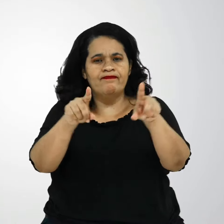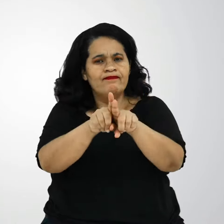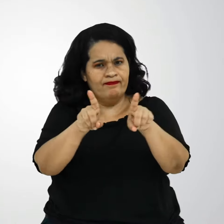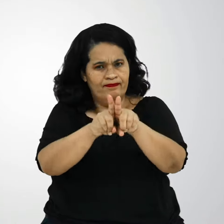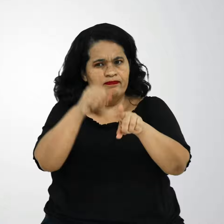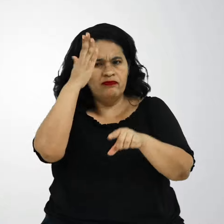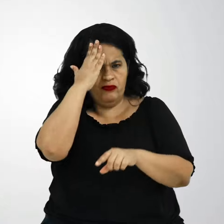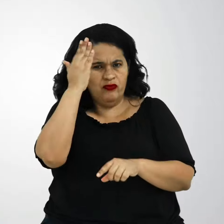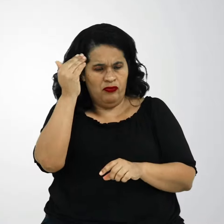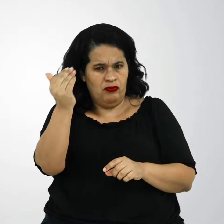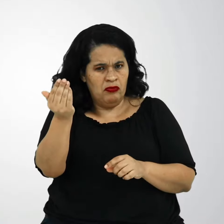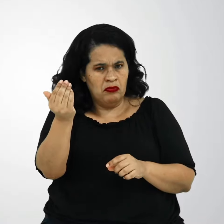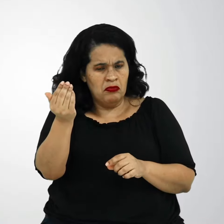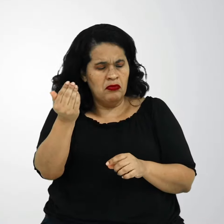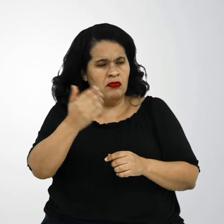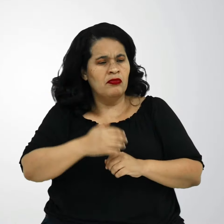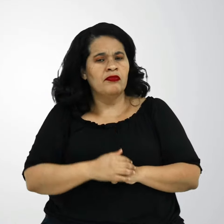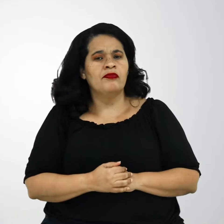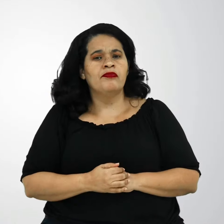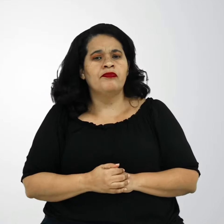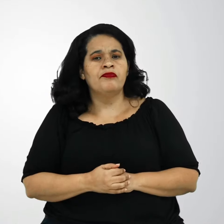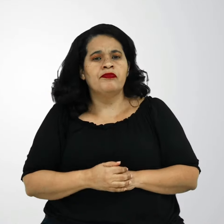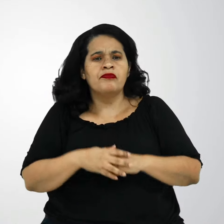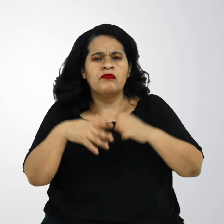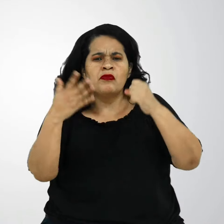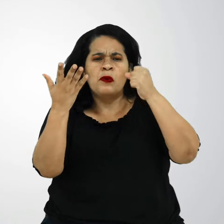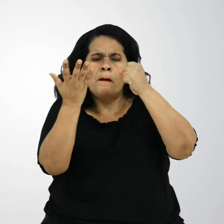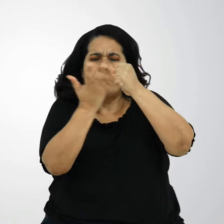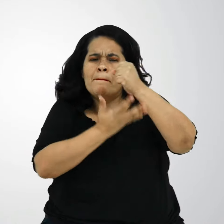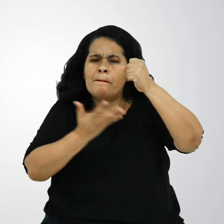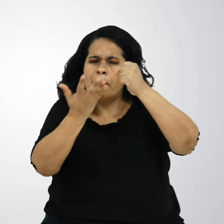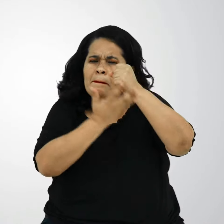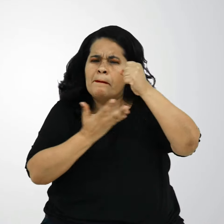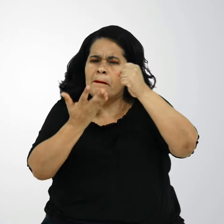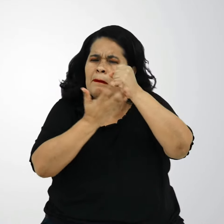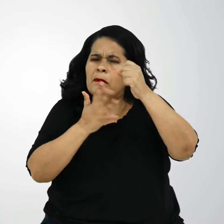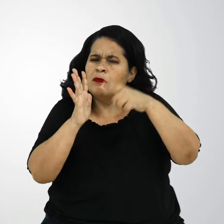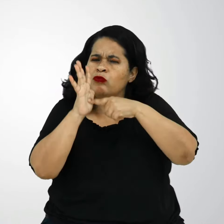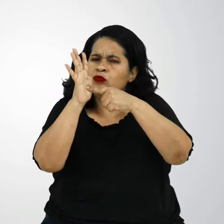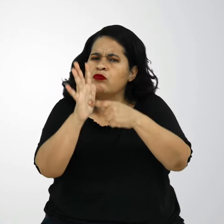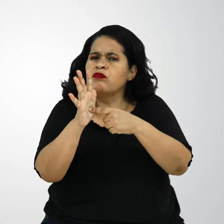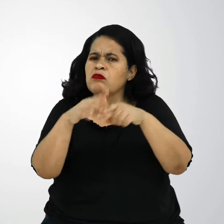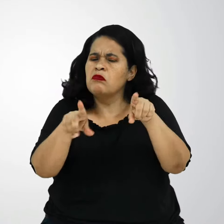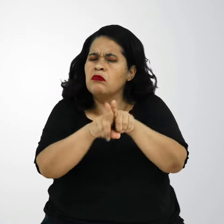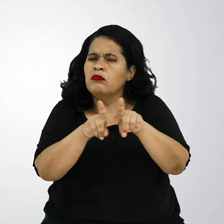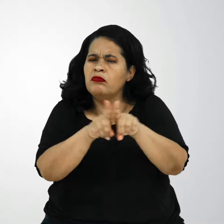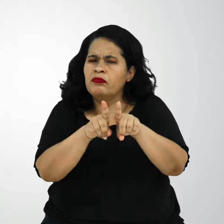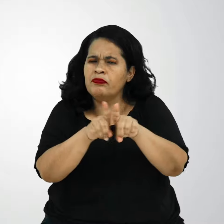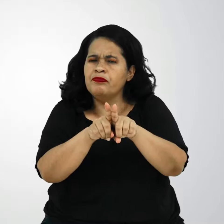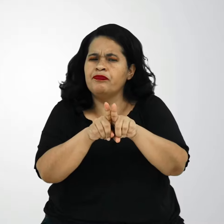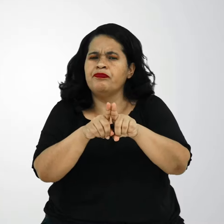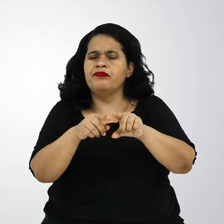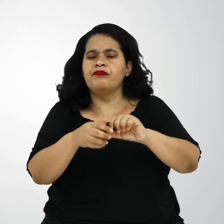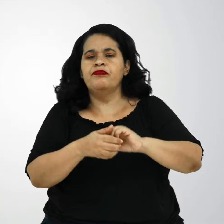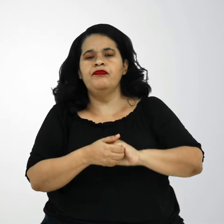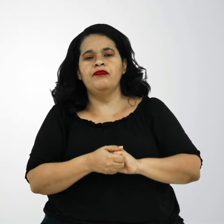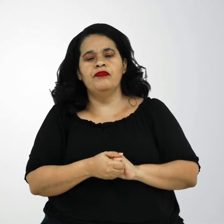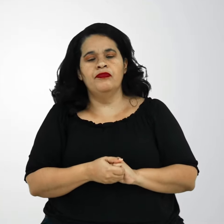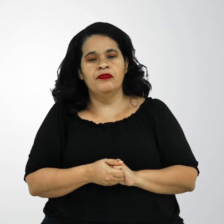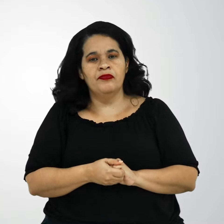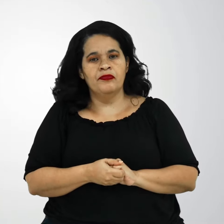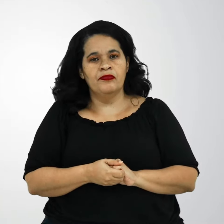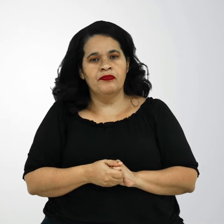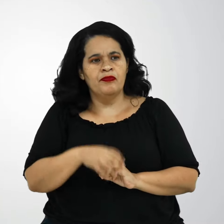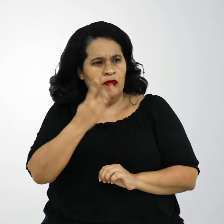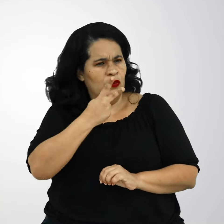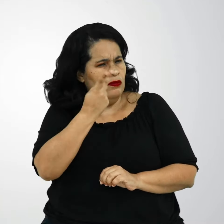famosa, né? Que basicamente pega essa visão histórica e coloca um lapso no meio aí. Então,